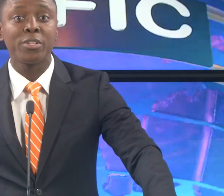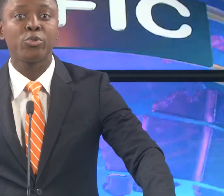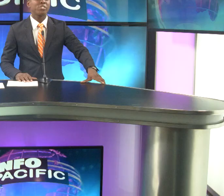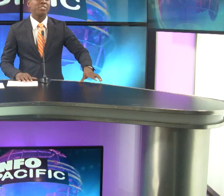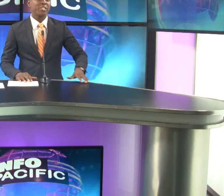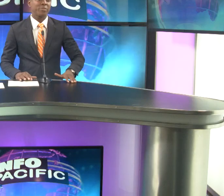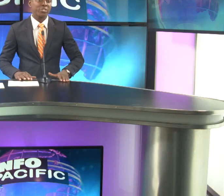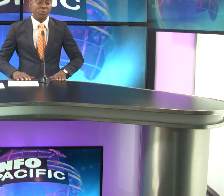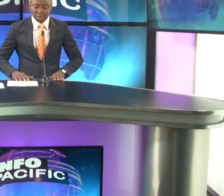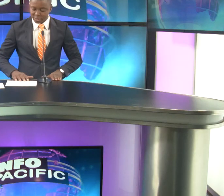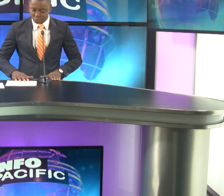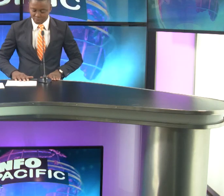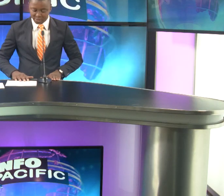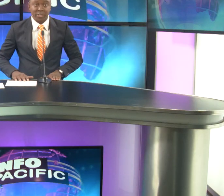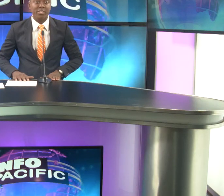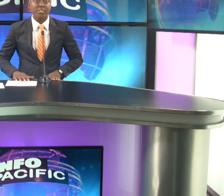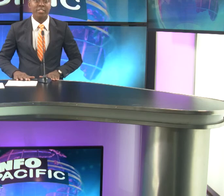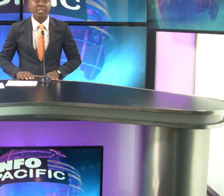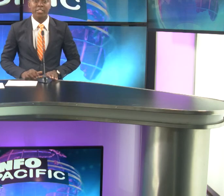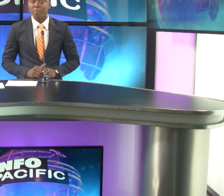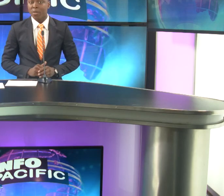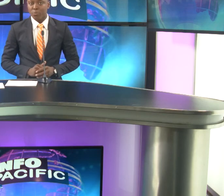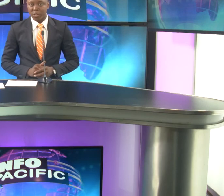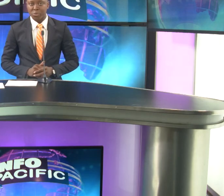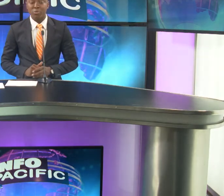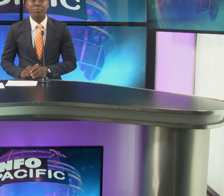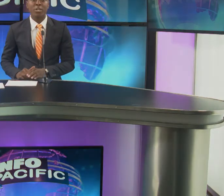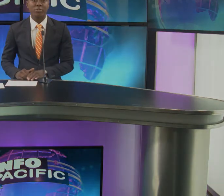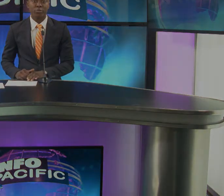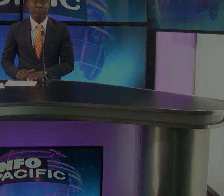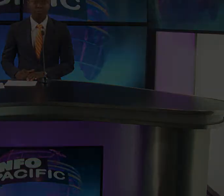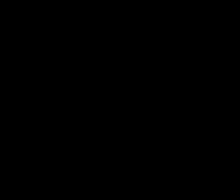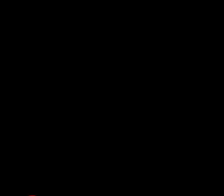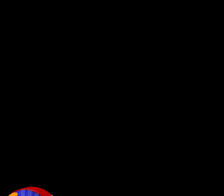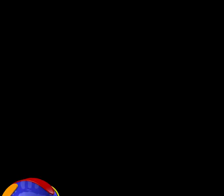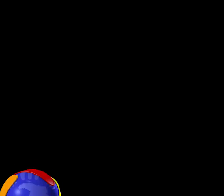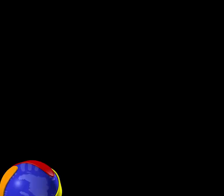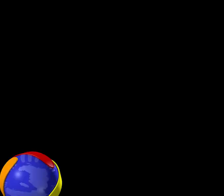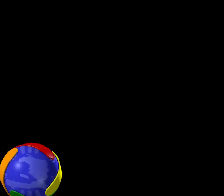suivi. Je vous invite à rester branchés sur la télévision Pacifique, la chaîne 54, pour la suite de sa programmation.